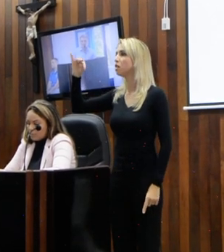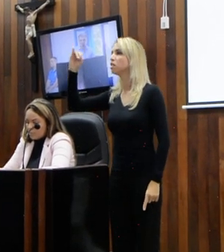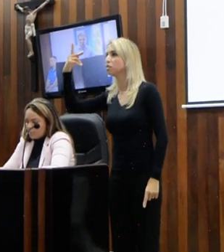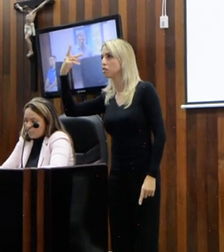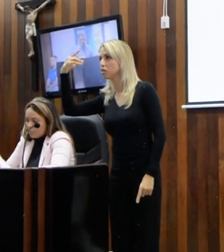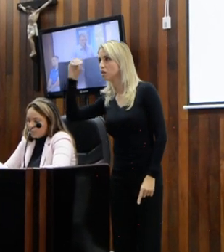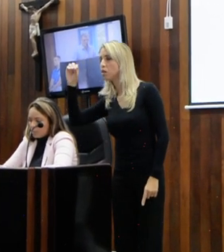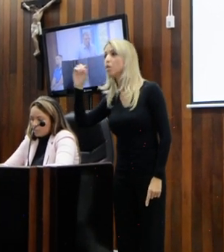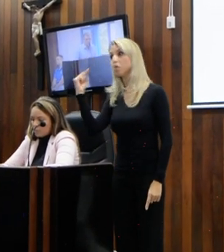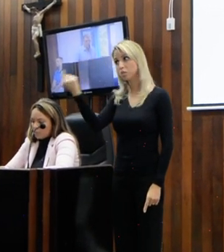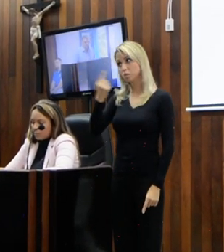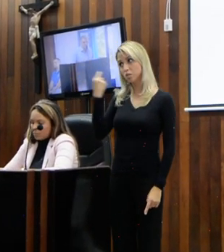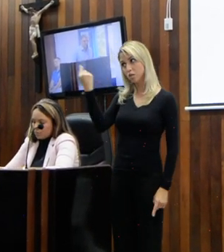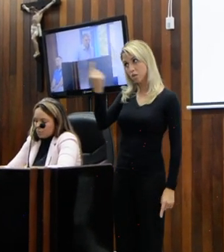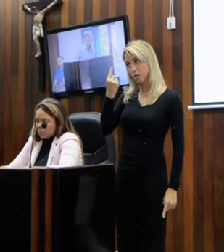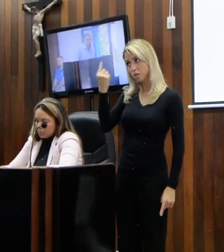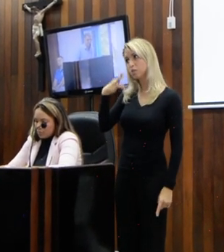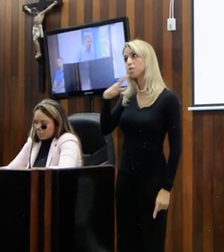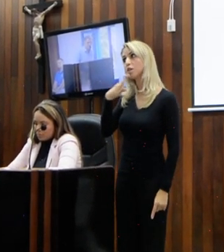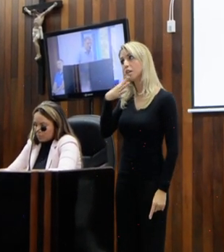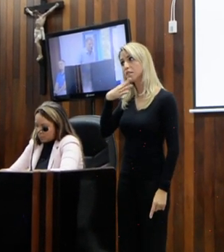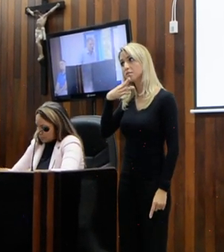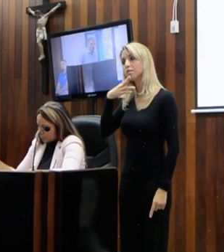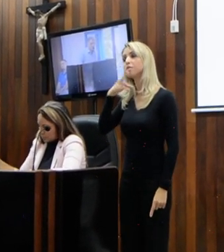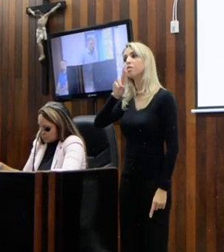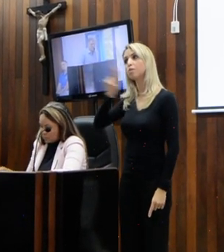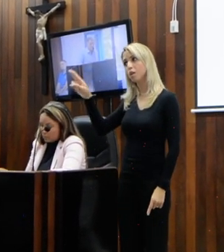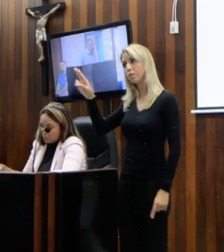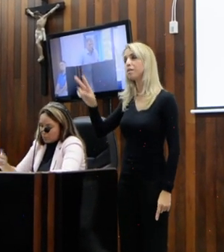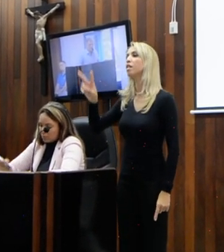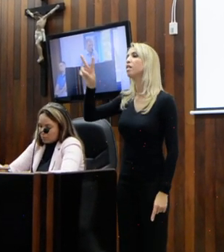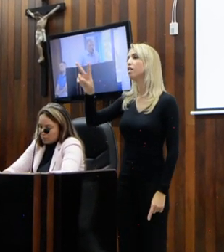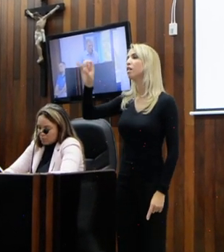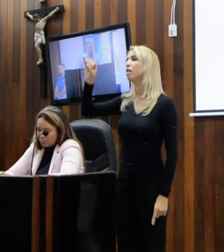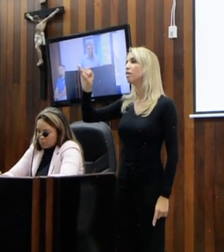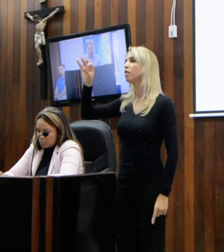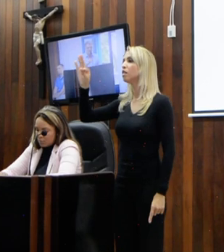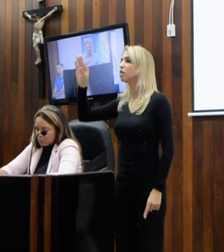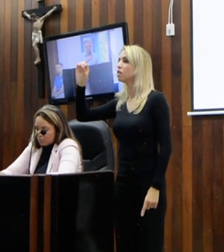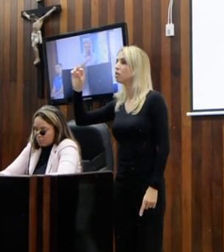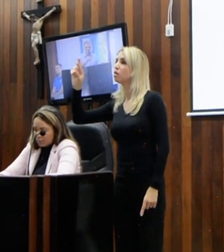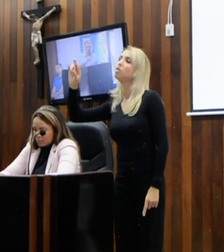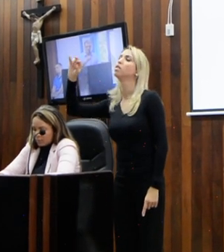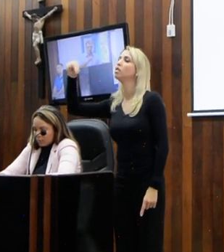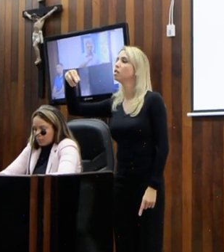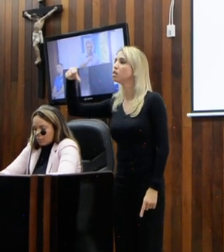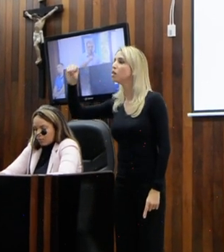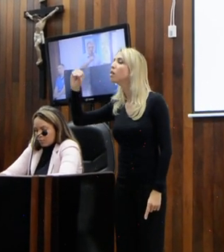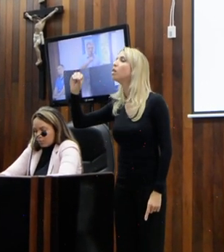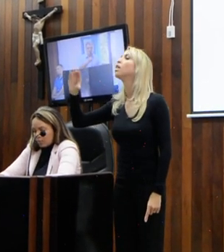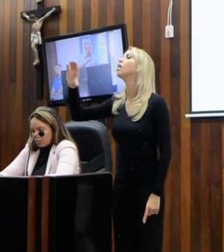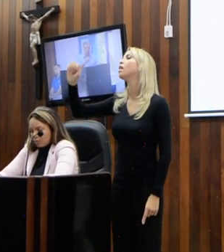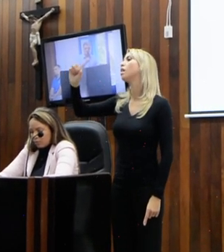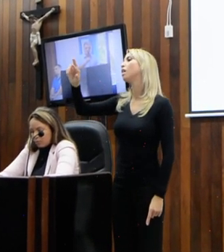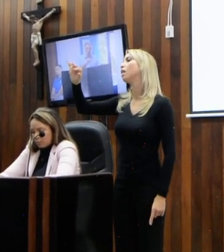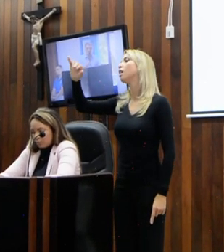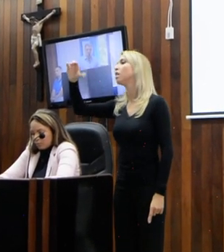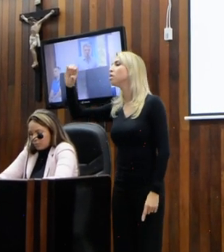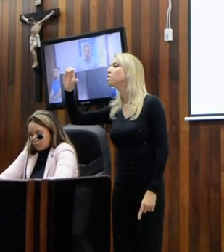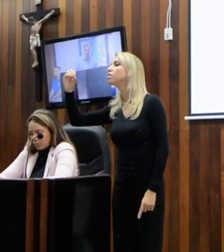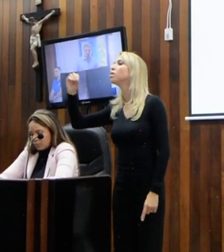todos conhecem como Vitorino Carriço, grande poeta. Eu conheço como Tio Santinho